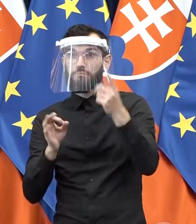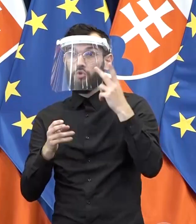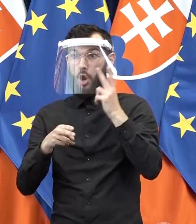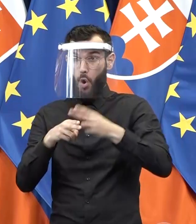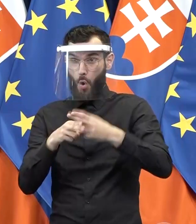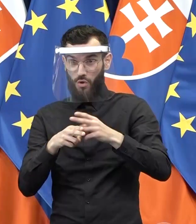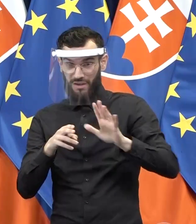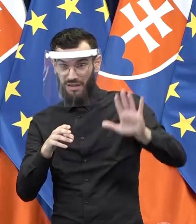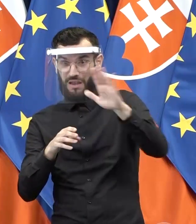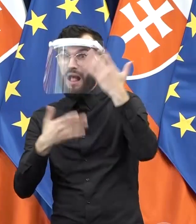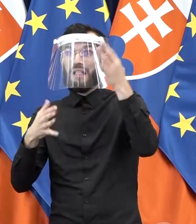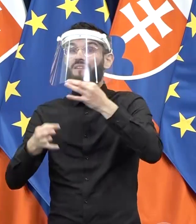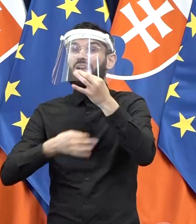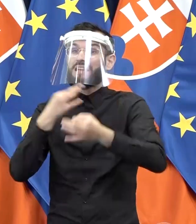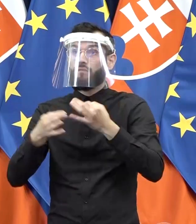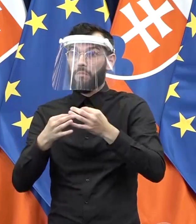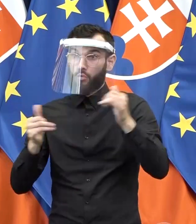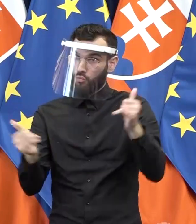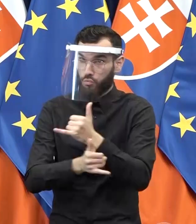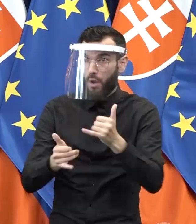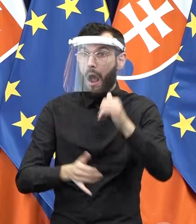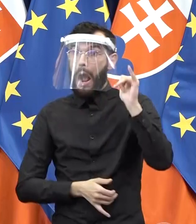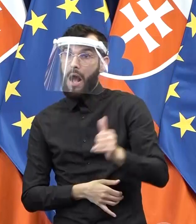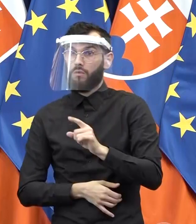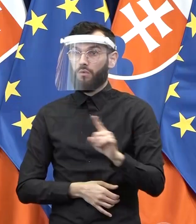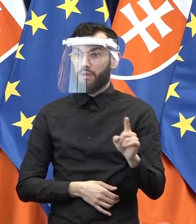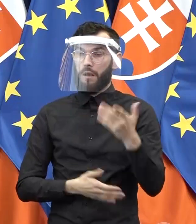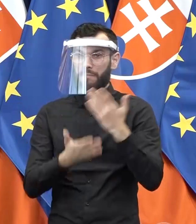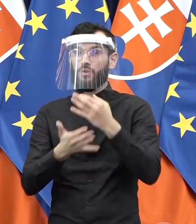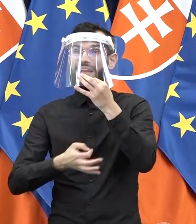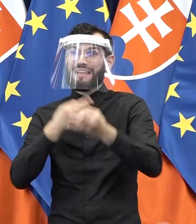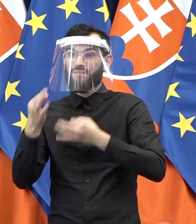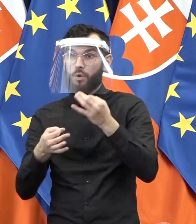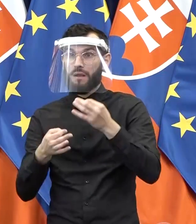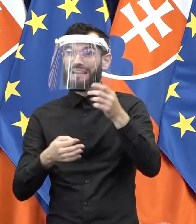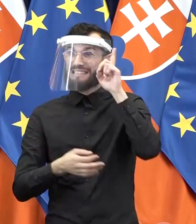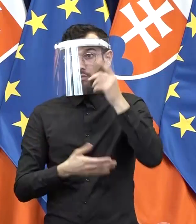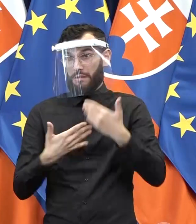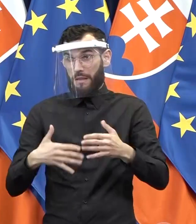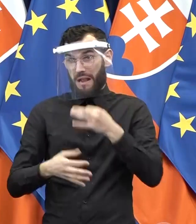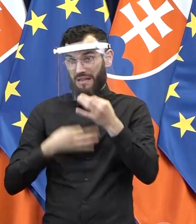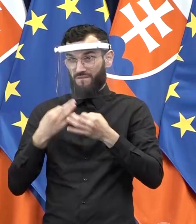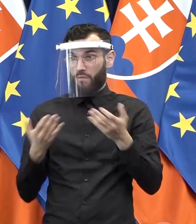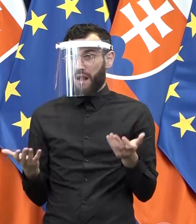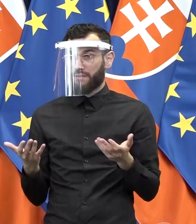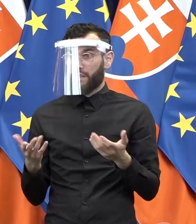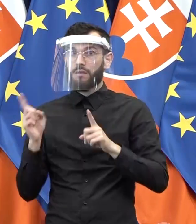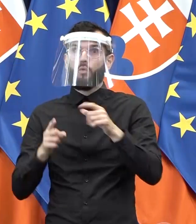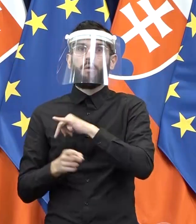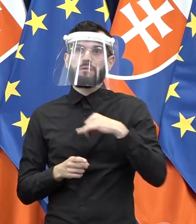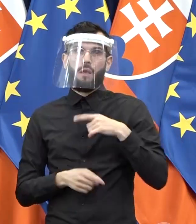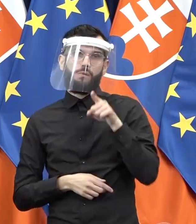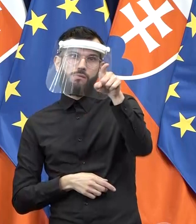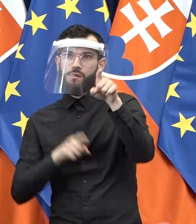nakazení, ale nevie sa dostať k informáciám, či skutočne sú nakazení, čiže tie informácie aj samotným starostom chýbajú. To nie je o tom, že by niekto chcel